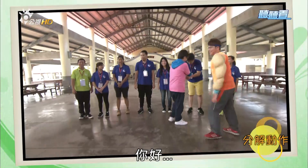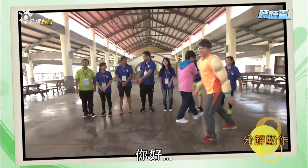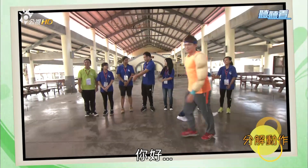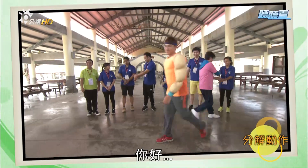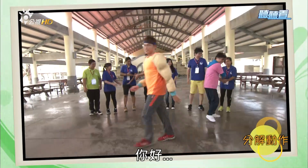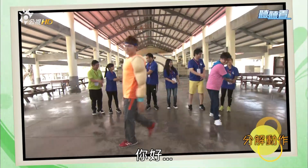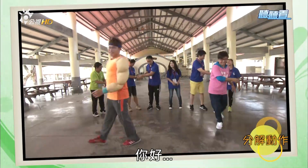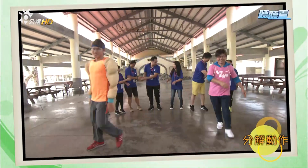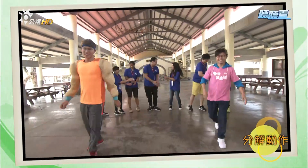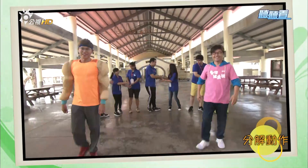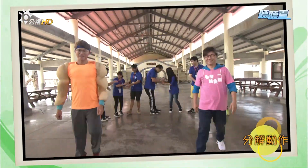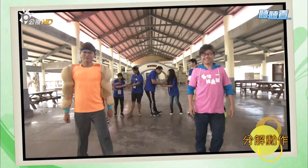你好。